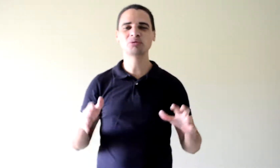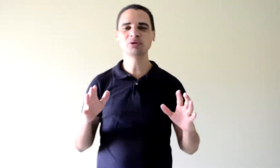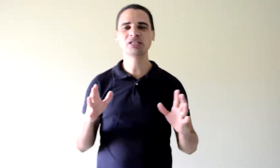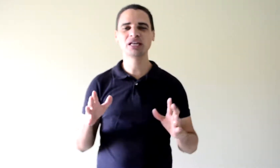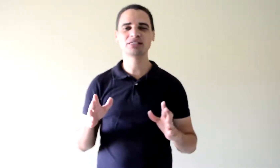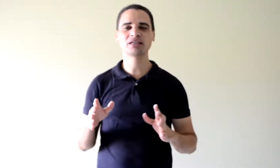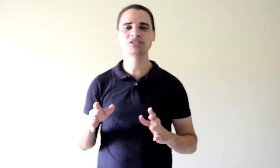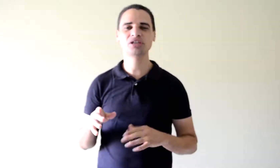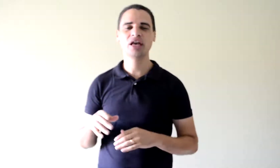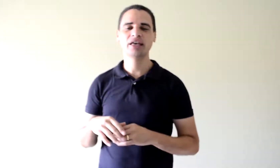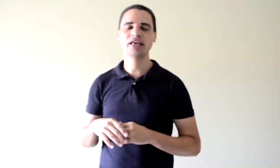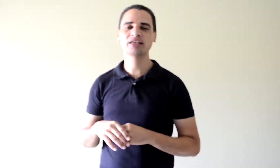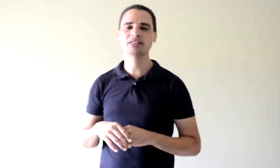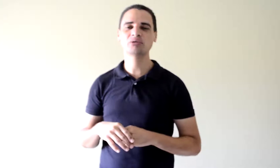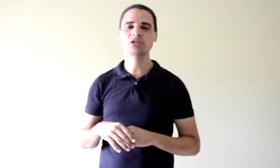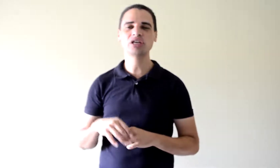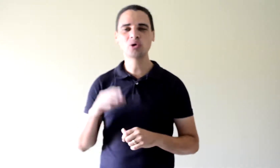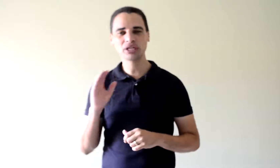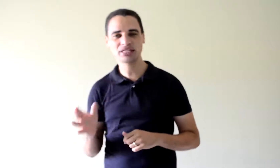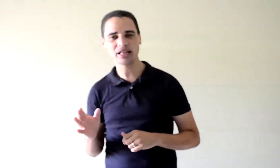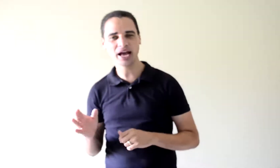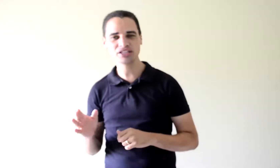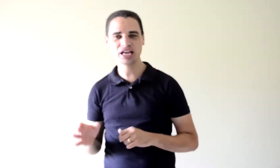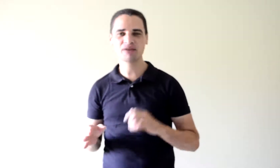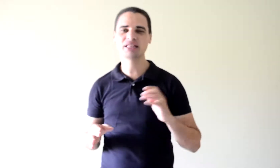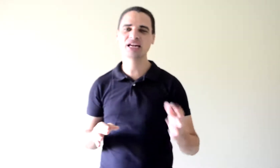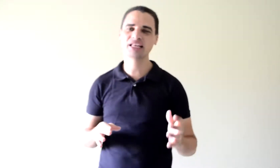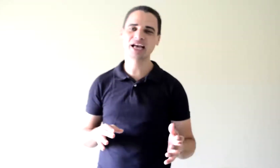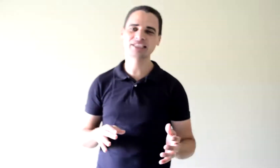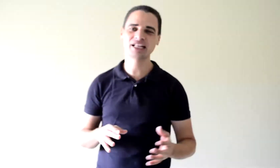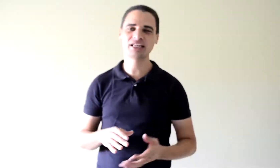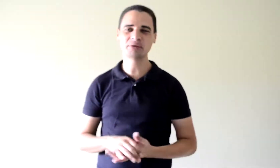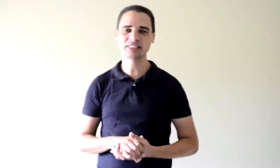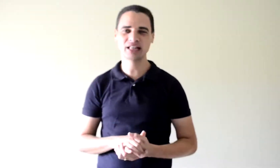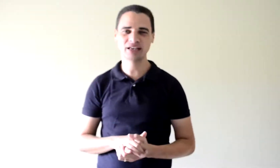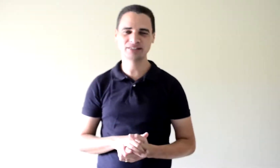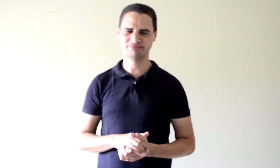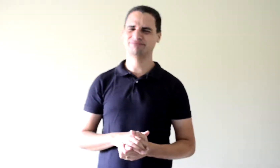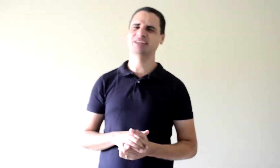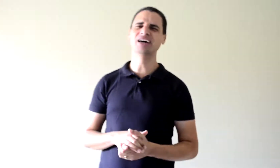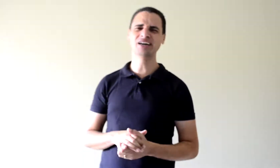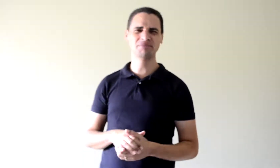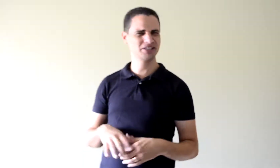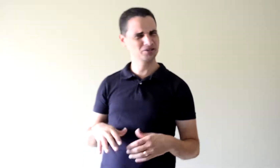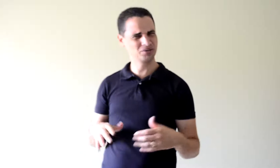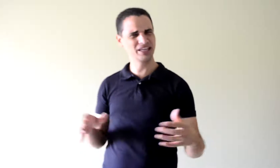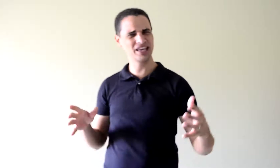muito interessante, que é a questão de iconicidade e arbitrariedade na língua de sinais. Mas o que é